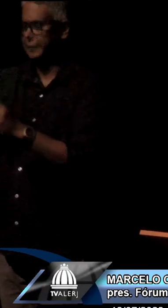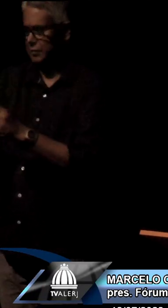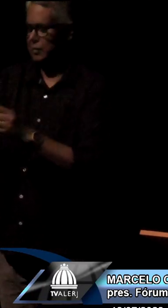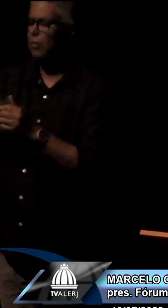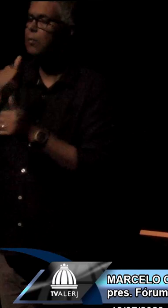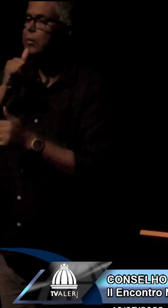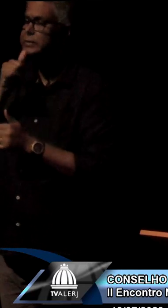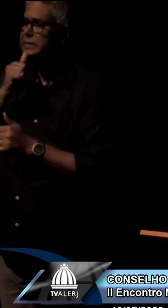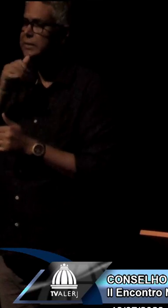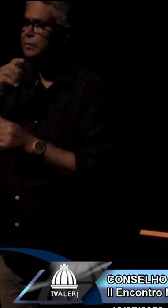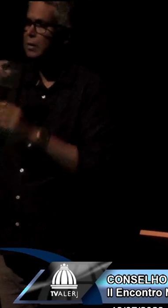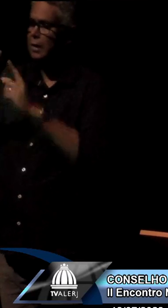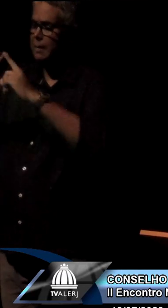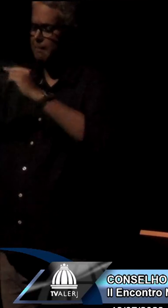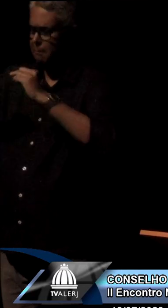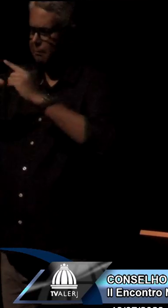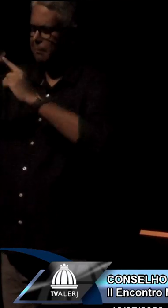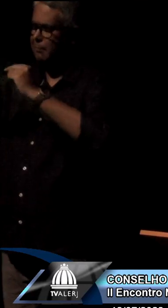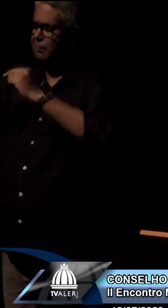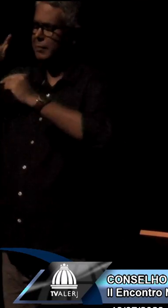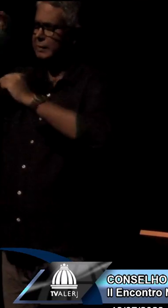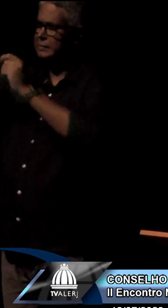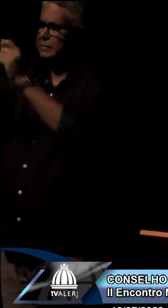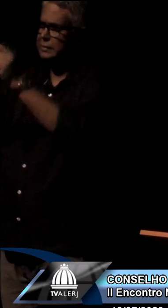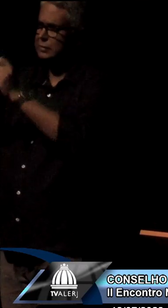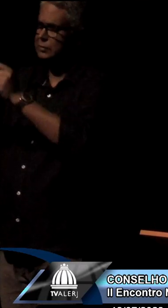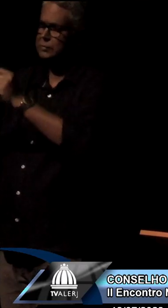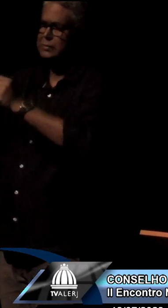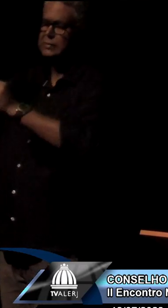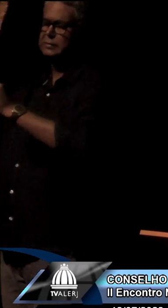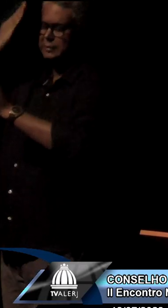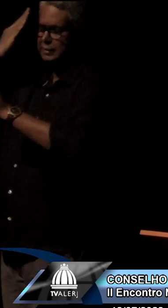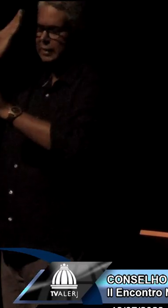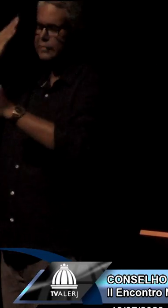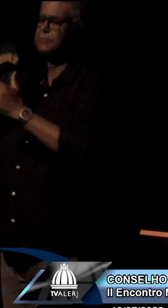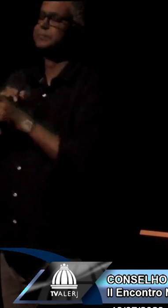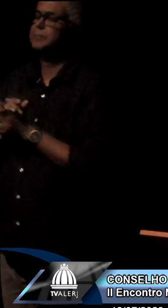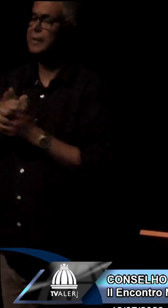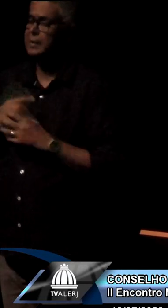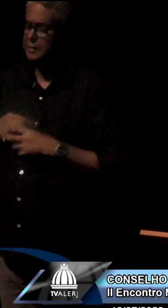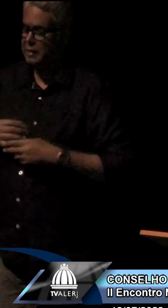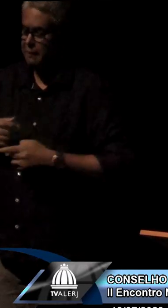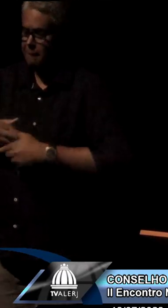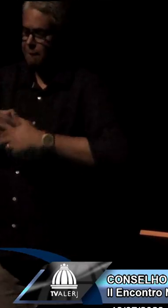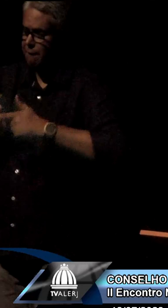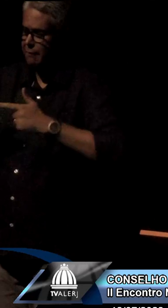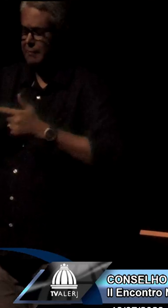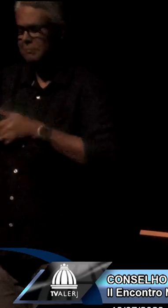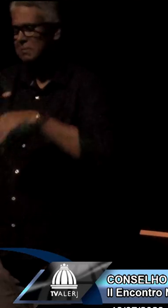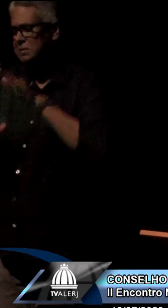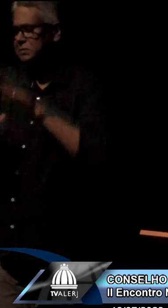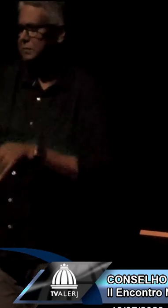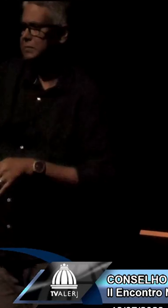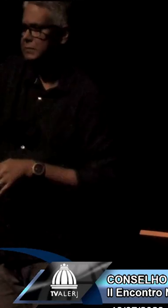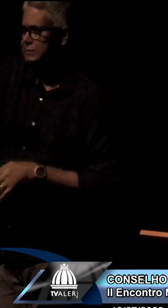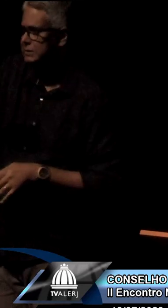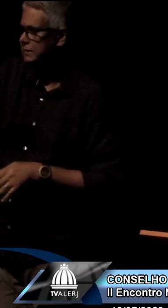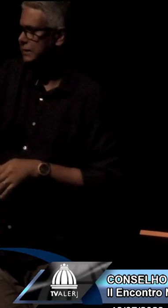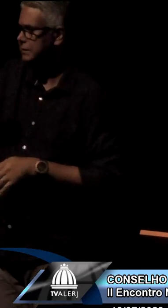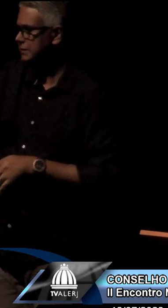Senai lá em Brasília há dois anos atrás lá nós temos mais de 600 pessoas não sei se alguém aqui foi